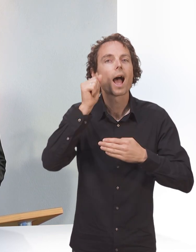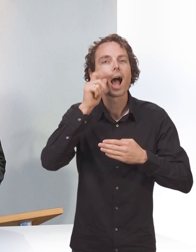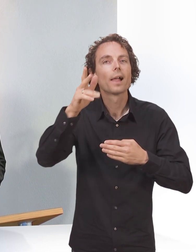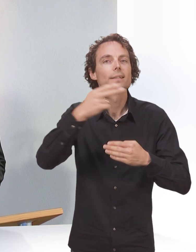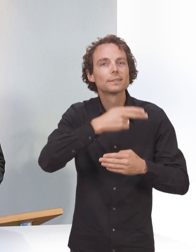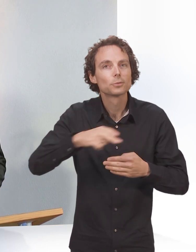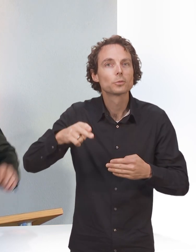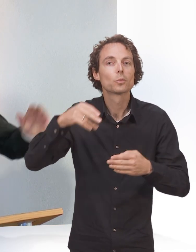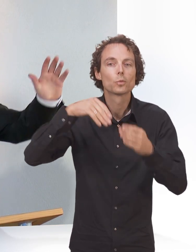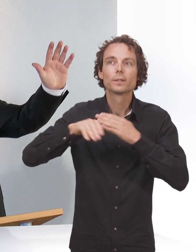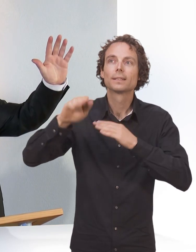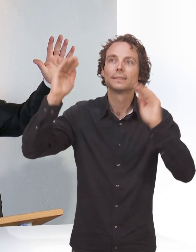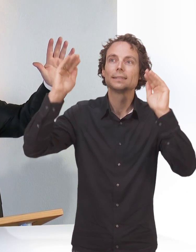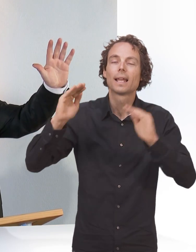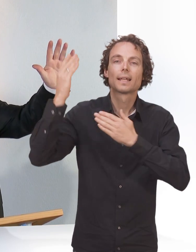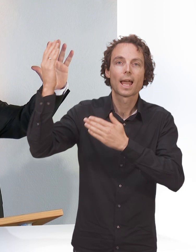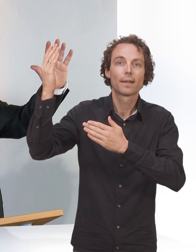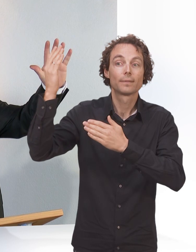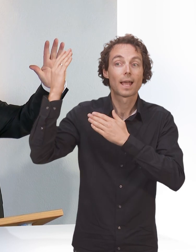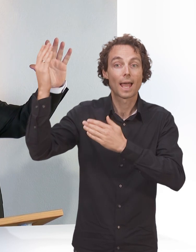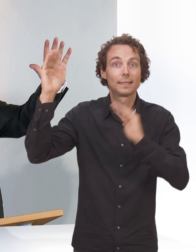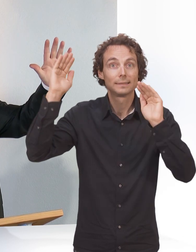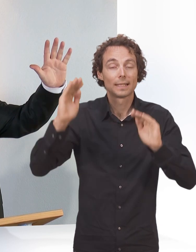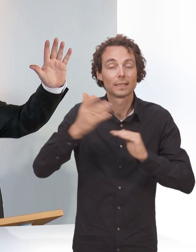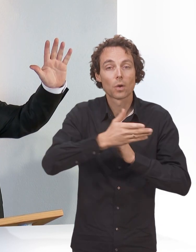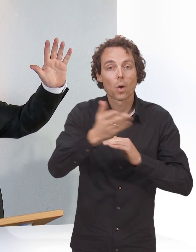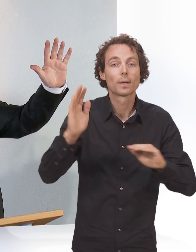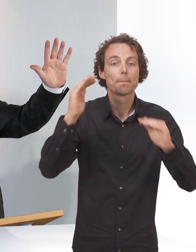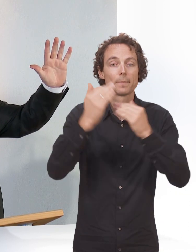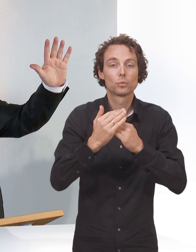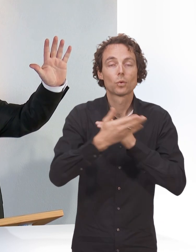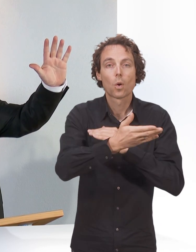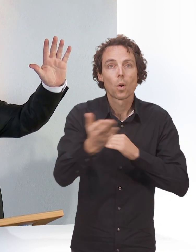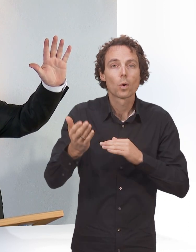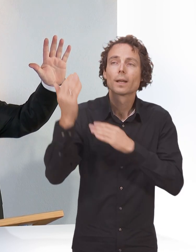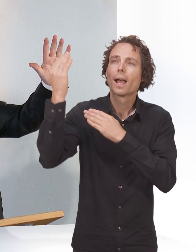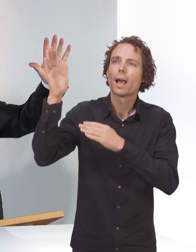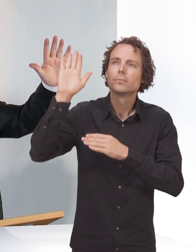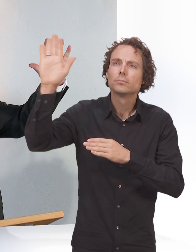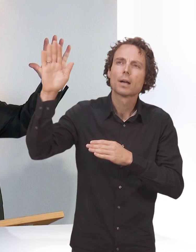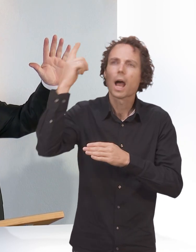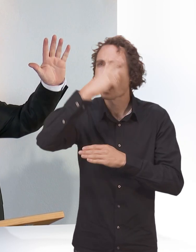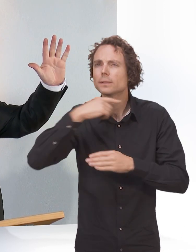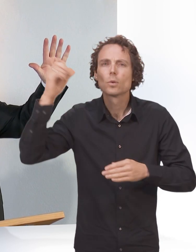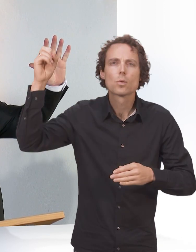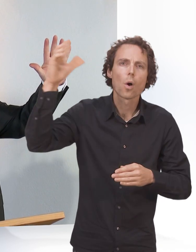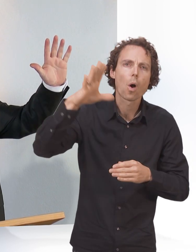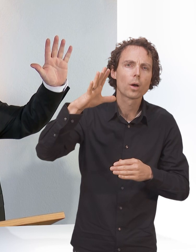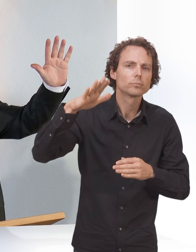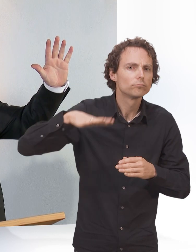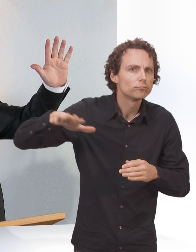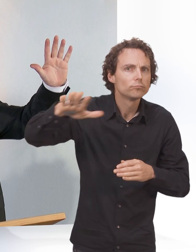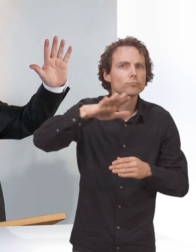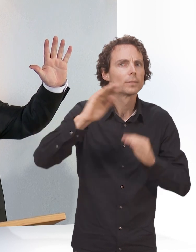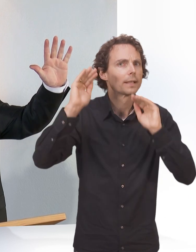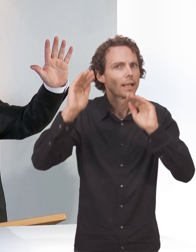unter dem Segen des Herrn. Der Herr segne euch und behüte euch. Der Herr lasse leuchten sein Angesicht über euch und sei